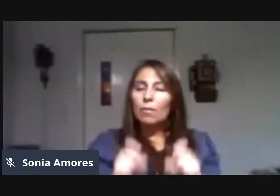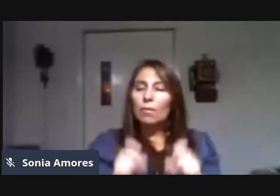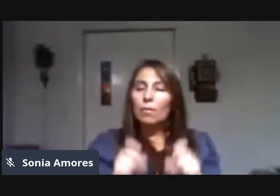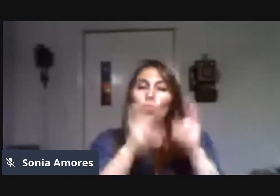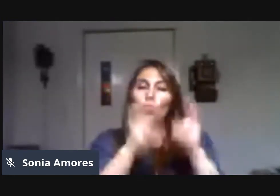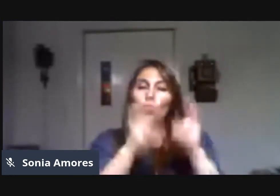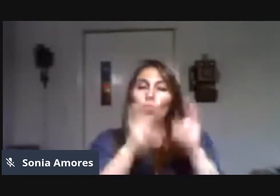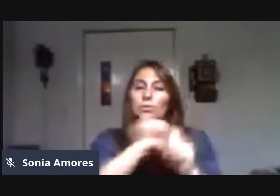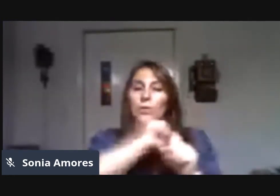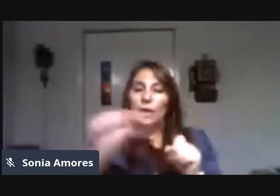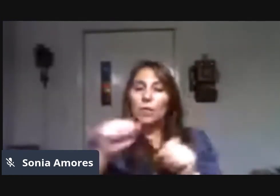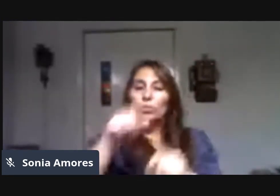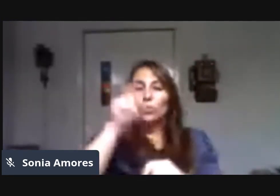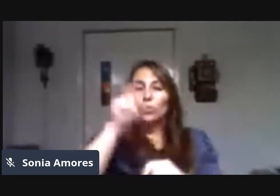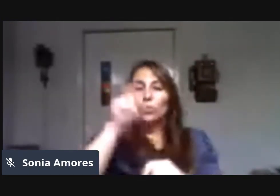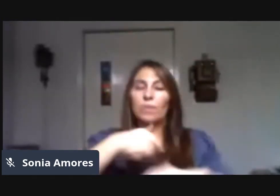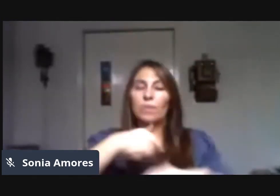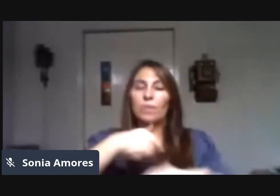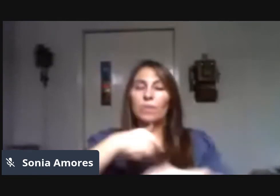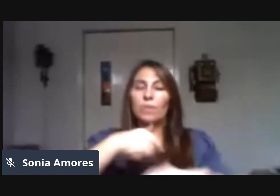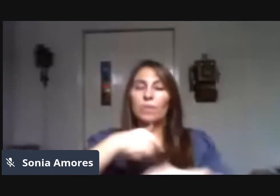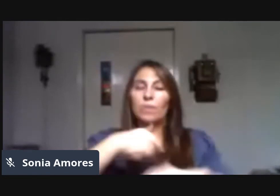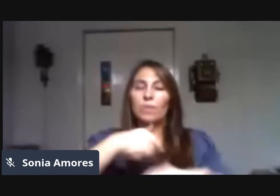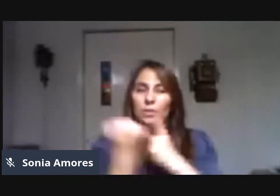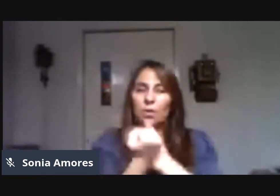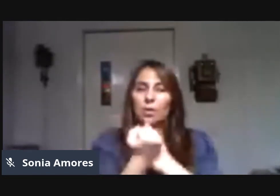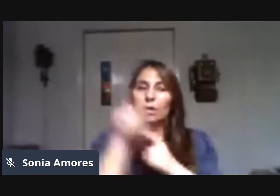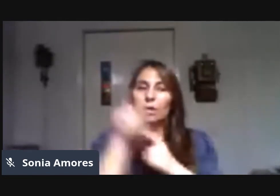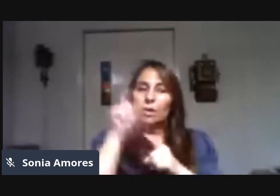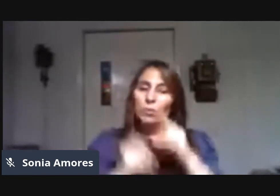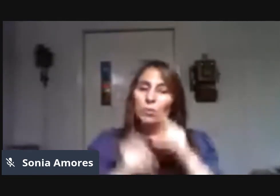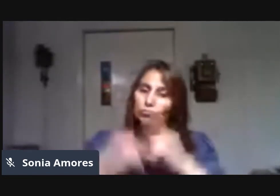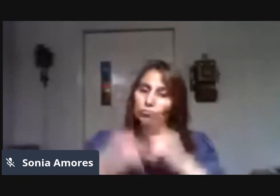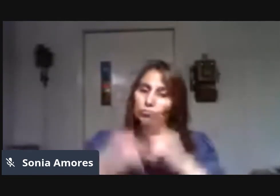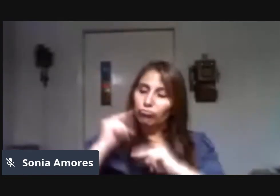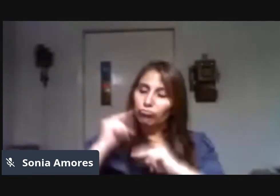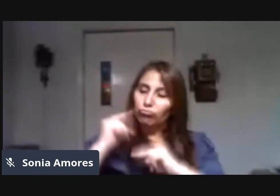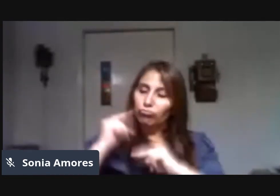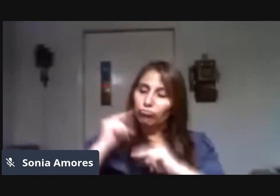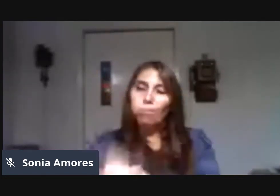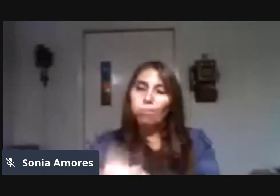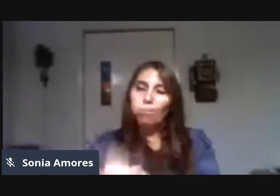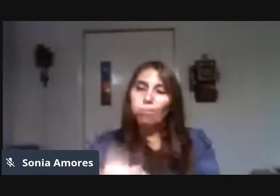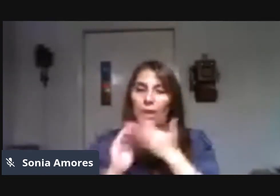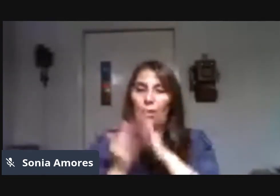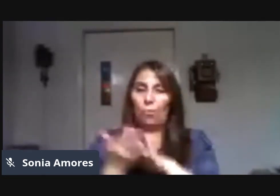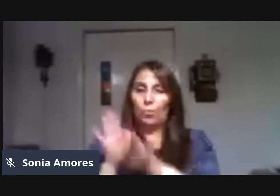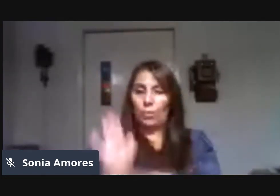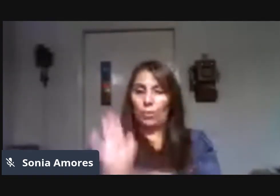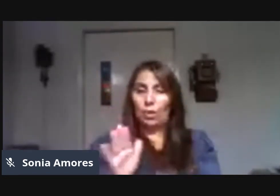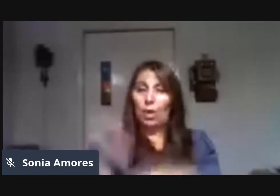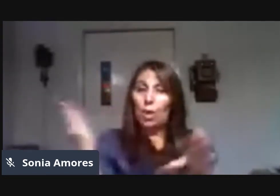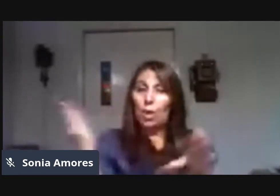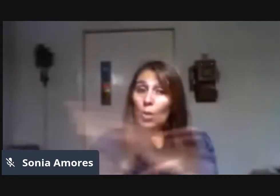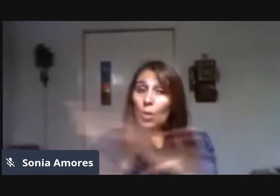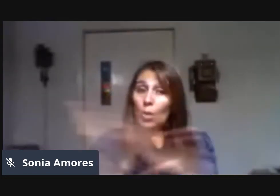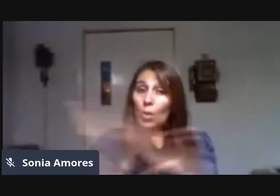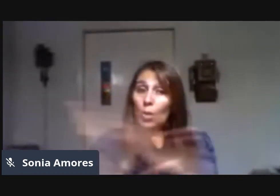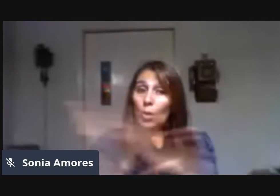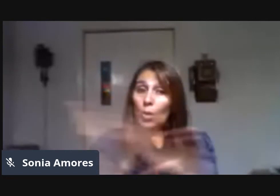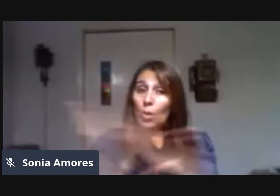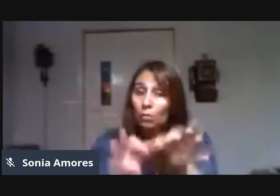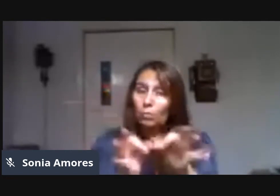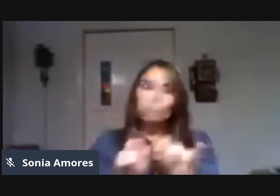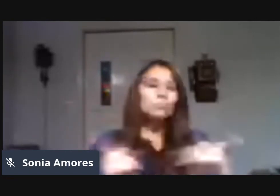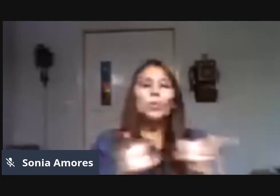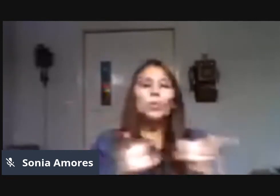demandas sociales que vamos a ir construyendo desde las comunidades. Y por eso el problema no solo es jurídico, el asunto es de el lugar